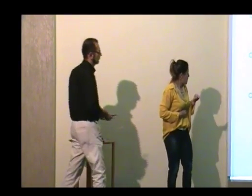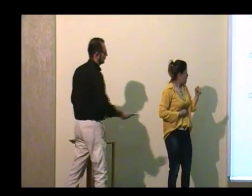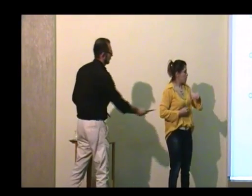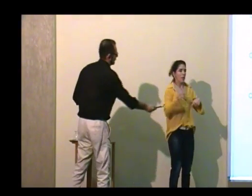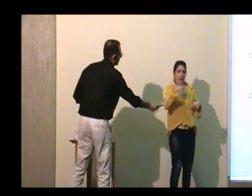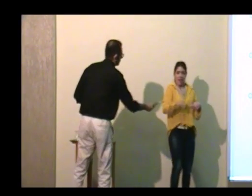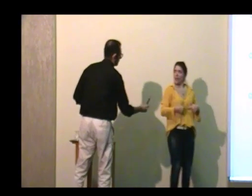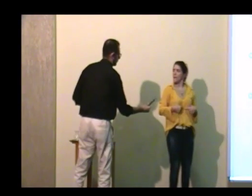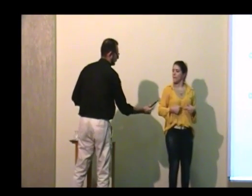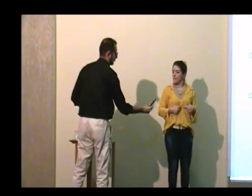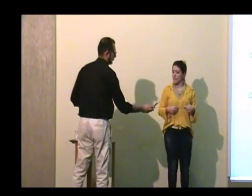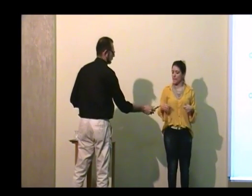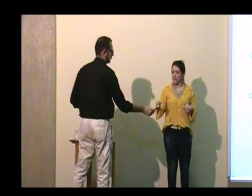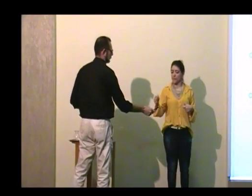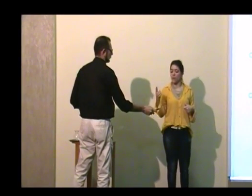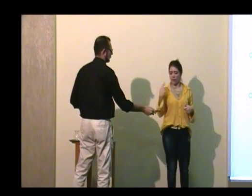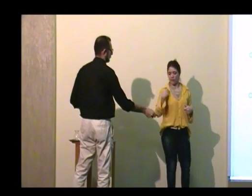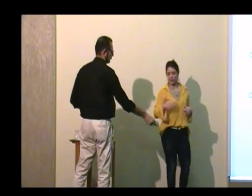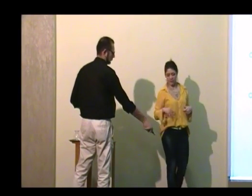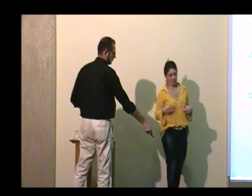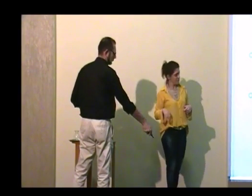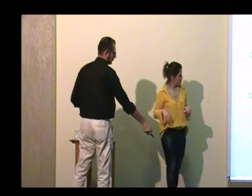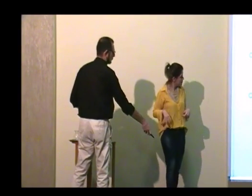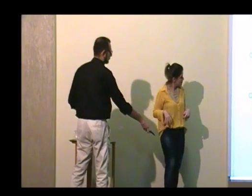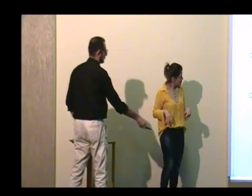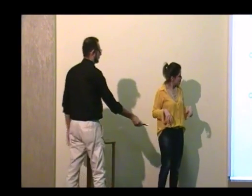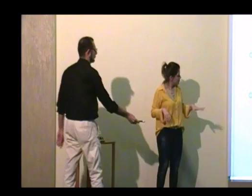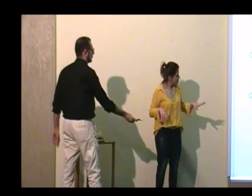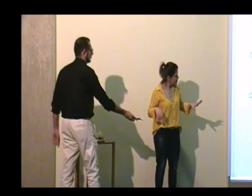reproduzir e ele é o responsável por isso.